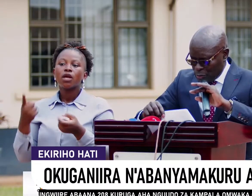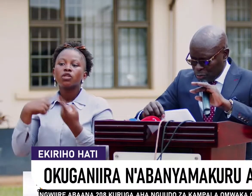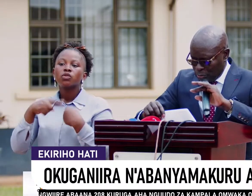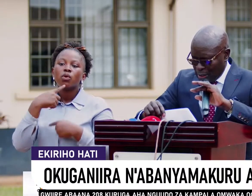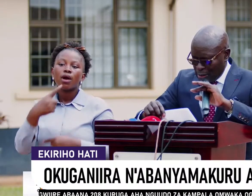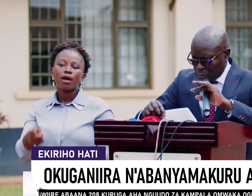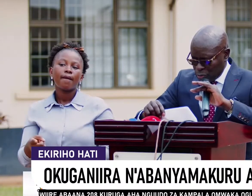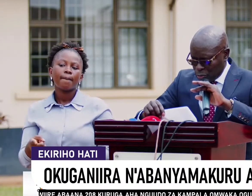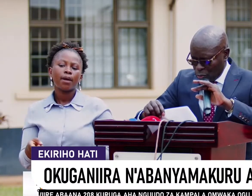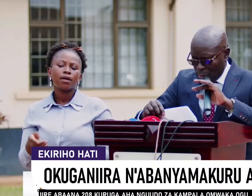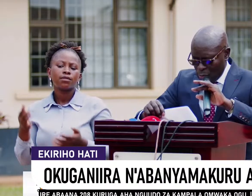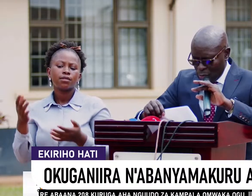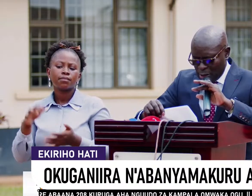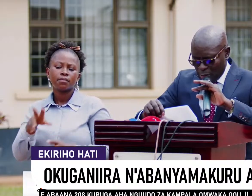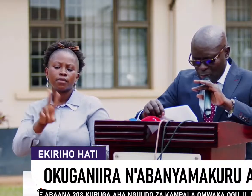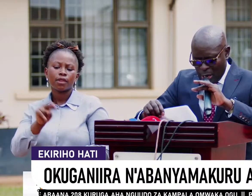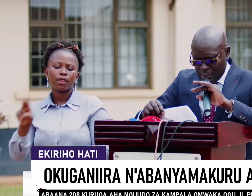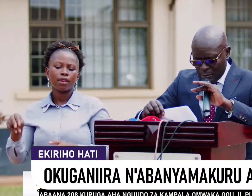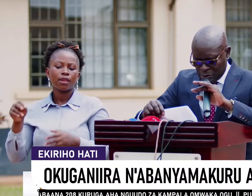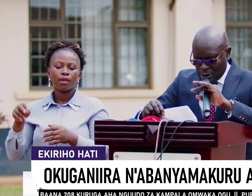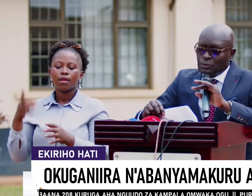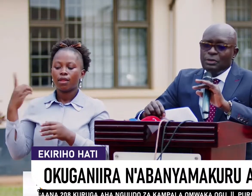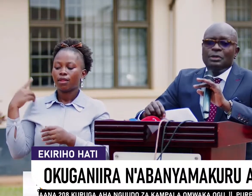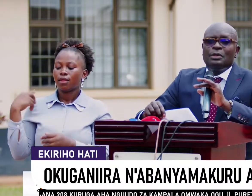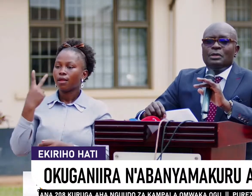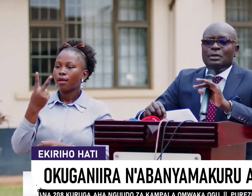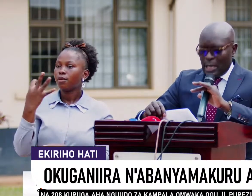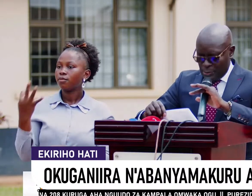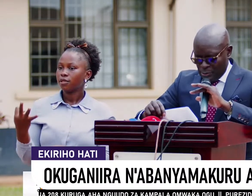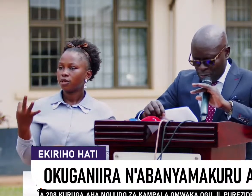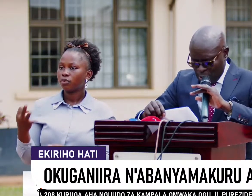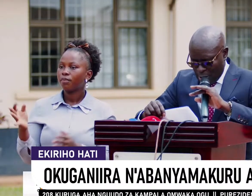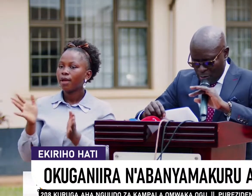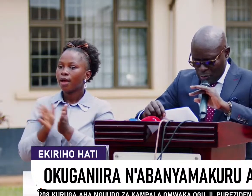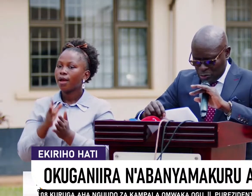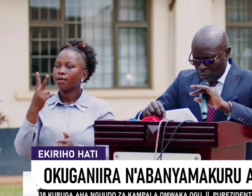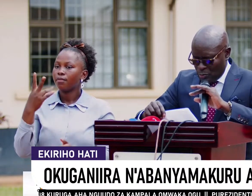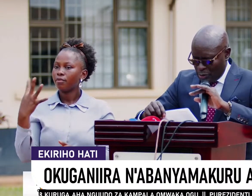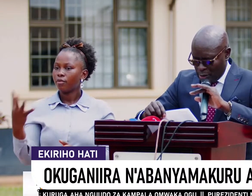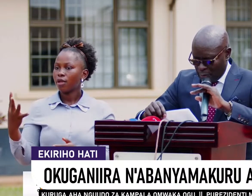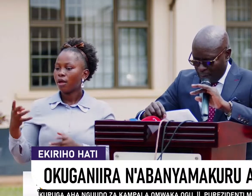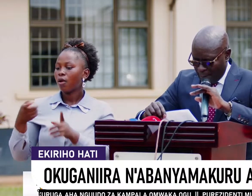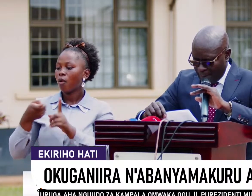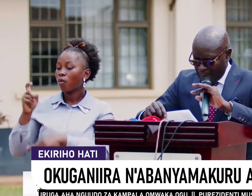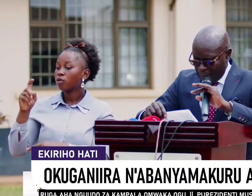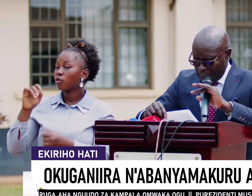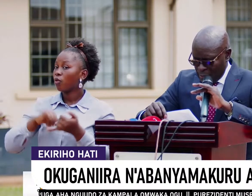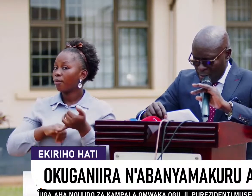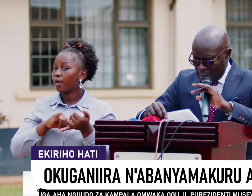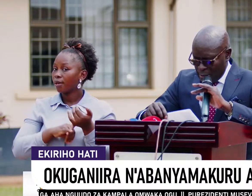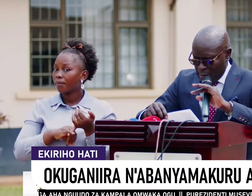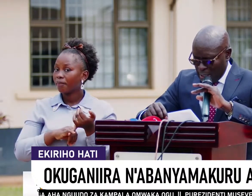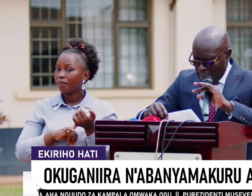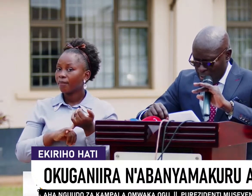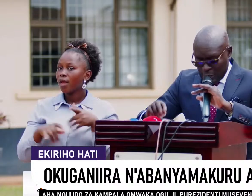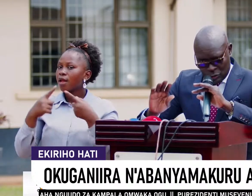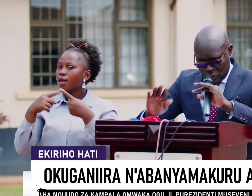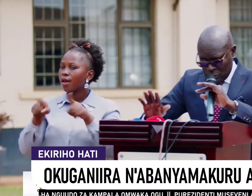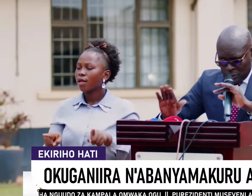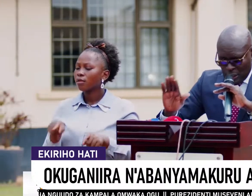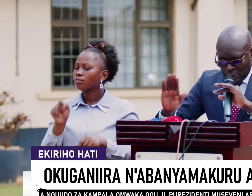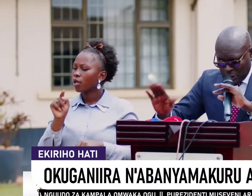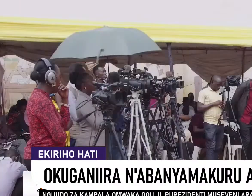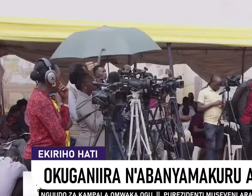Twagamba nti bagenda kusunsulwamu ng'ennaku 23 na 24 omwezi gw'omwenda. Naye